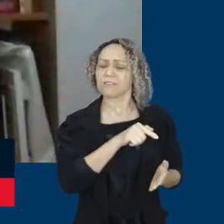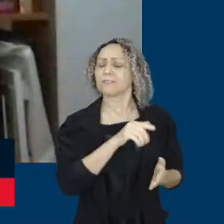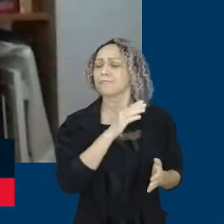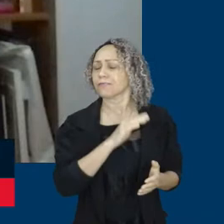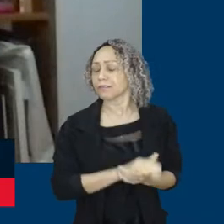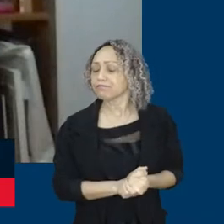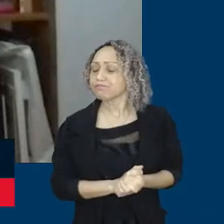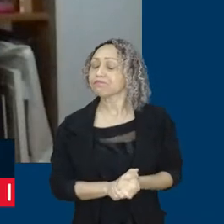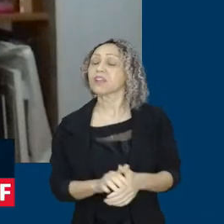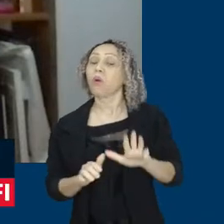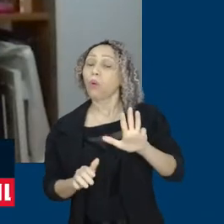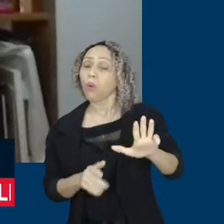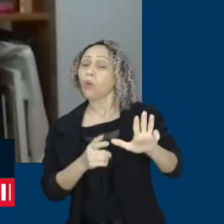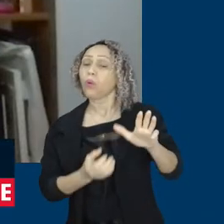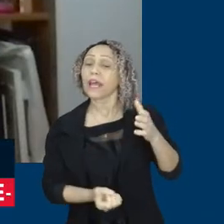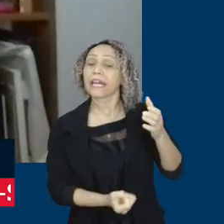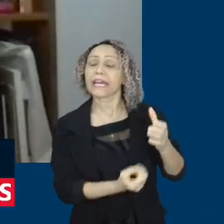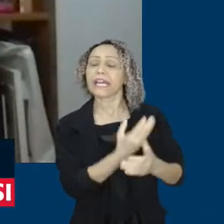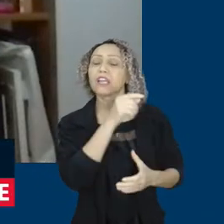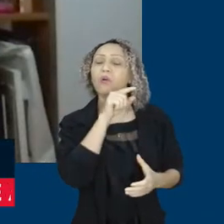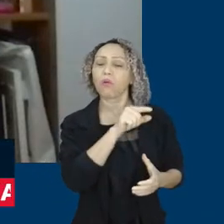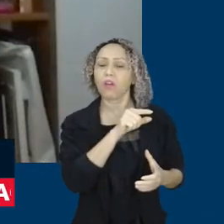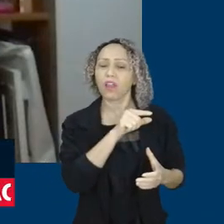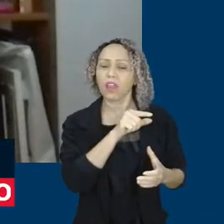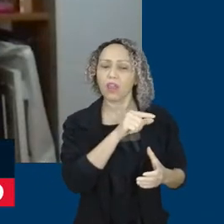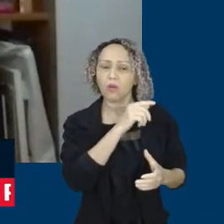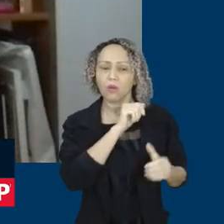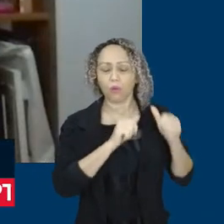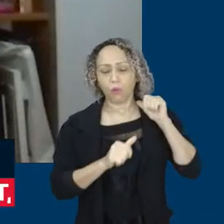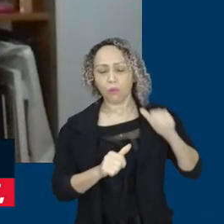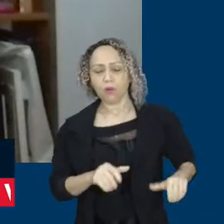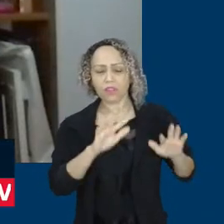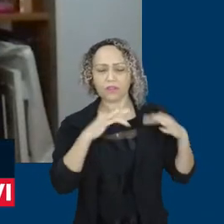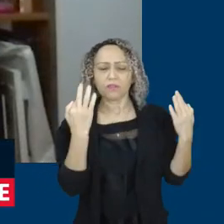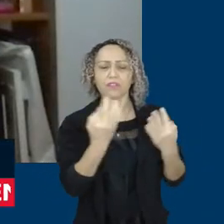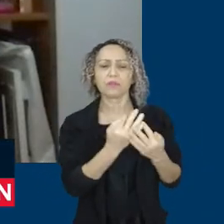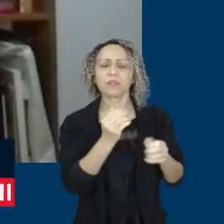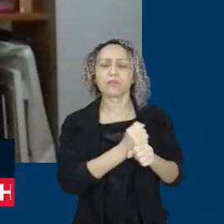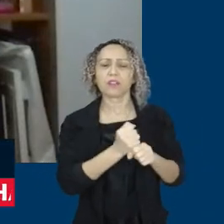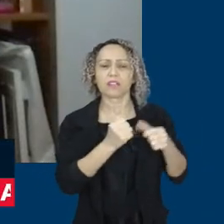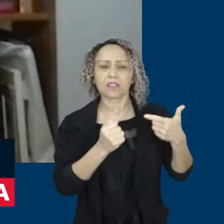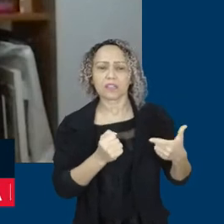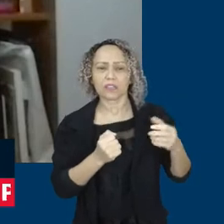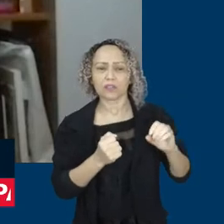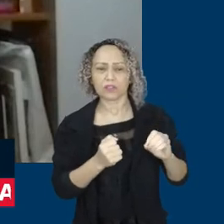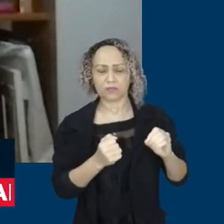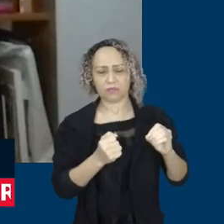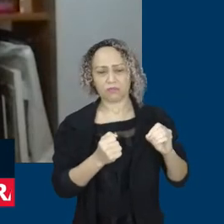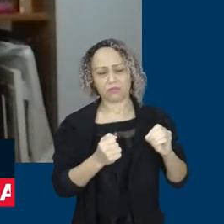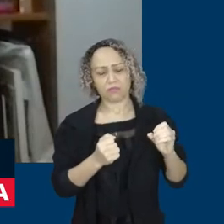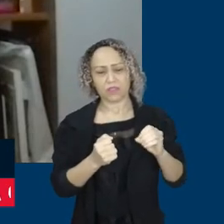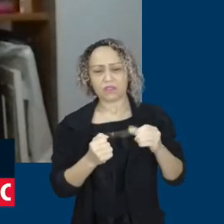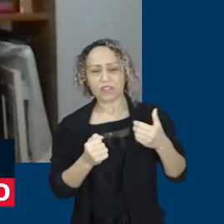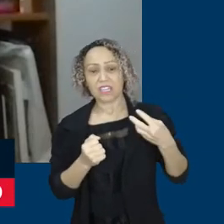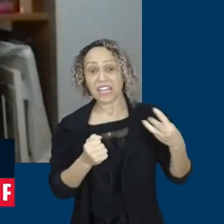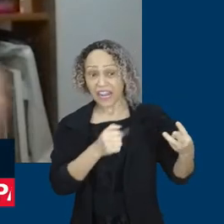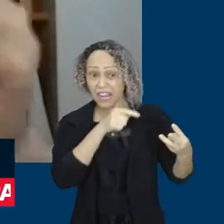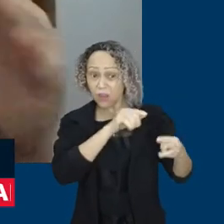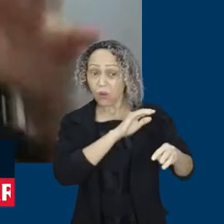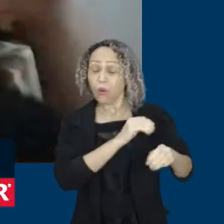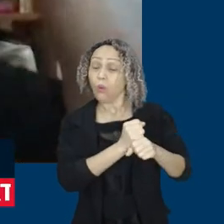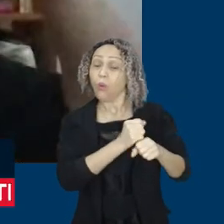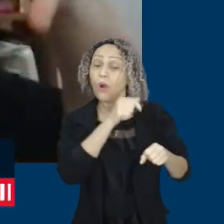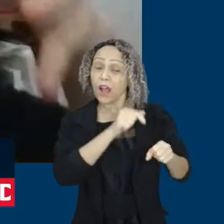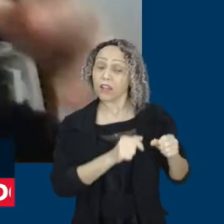presidente Lula criou o Bolsa Família em 2003, no ano que ele foi eleito, e as pessoas diziam que era eleitoreiro.